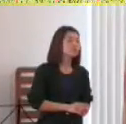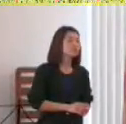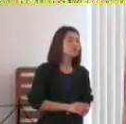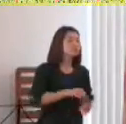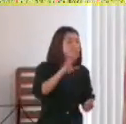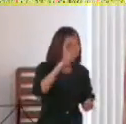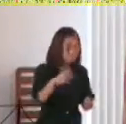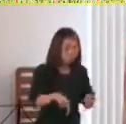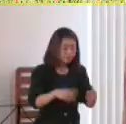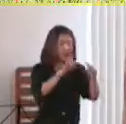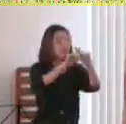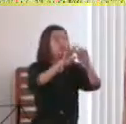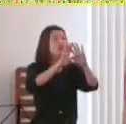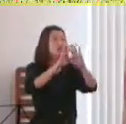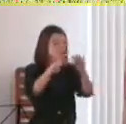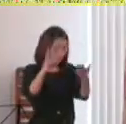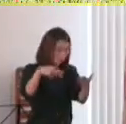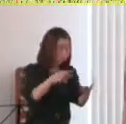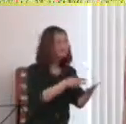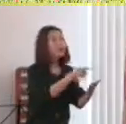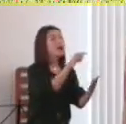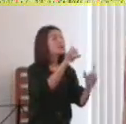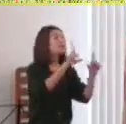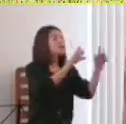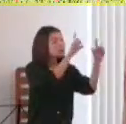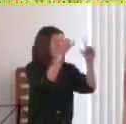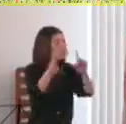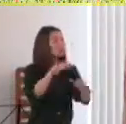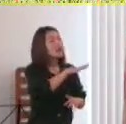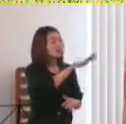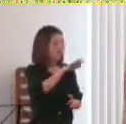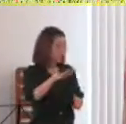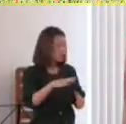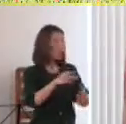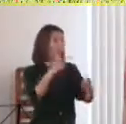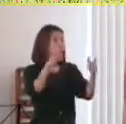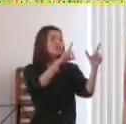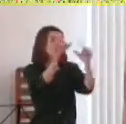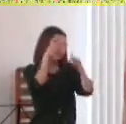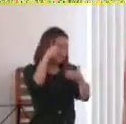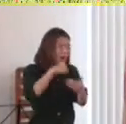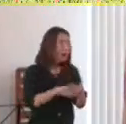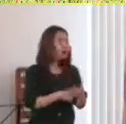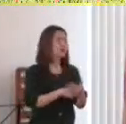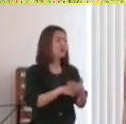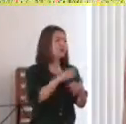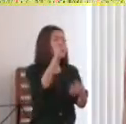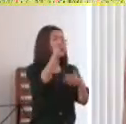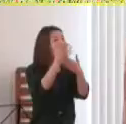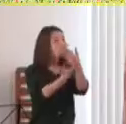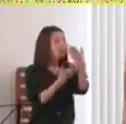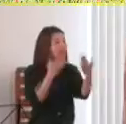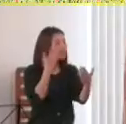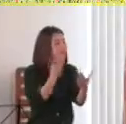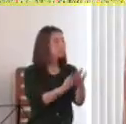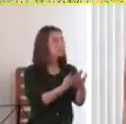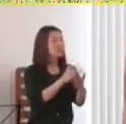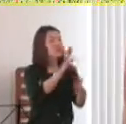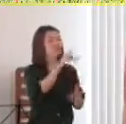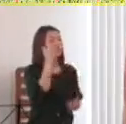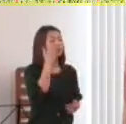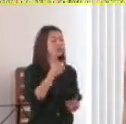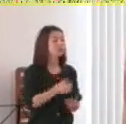です。あのお話は2000年前にああいうことがありました、よかったねじゃないんですよ。